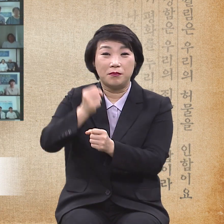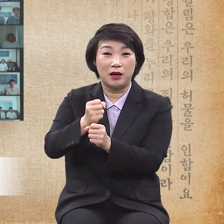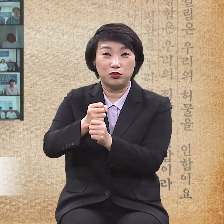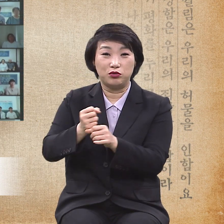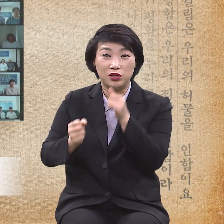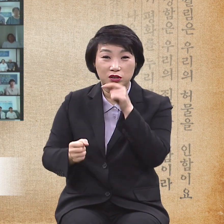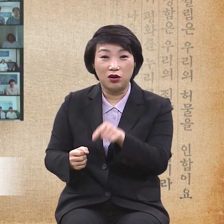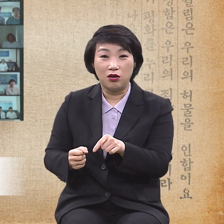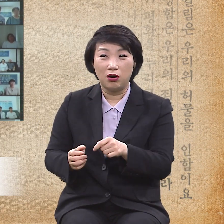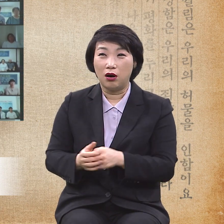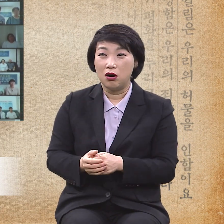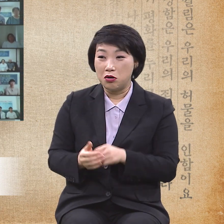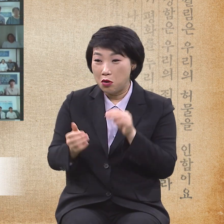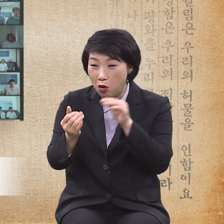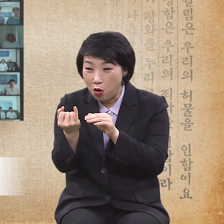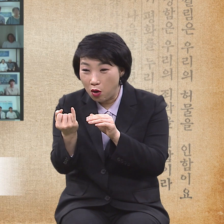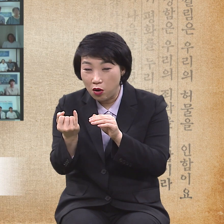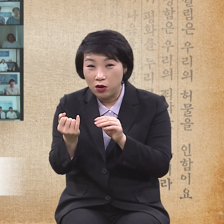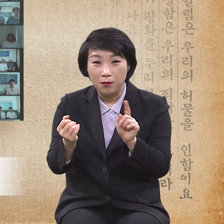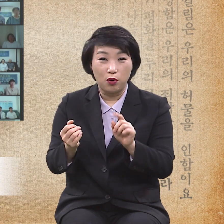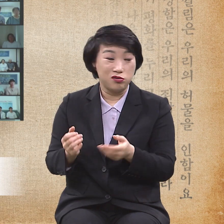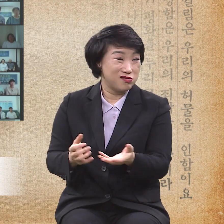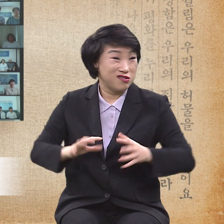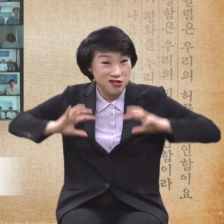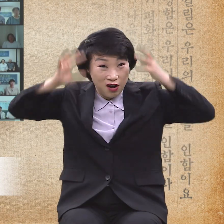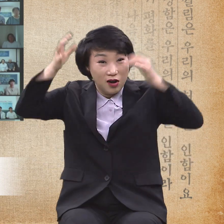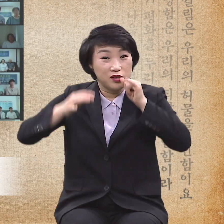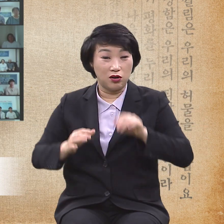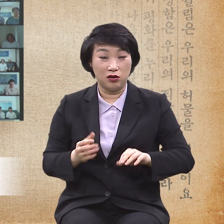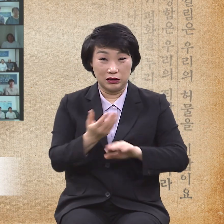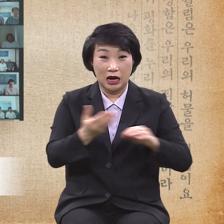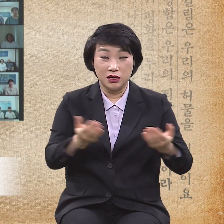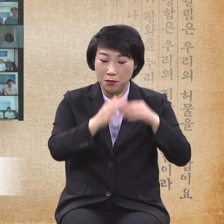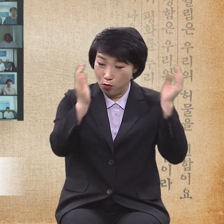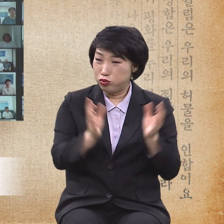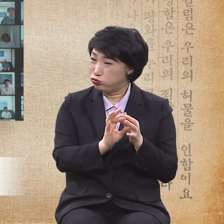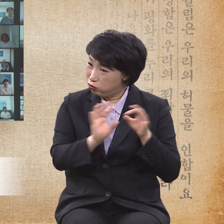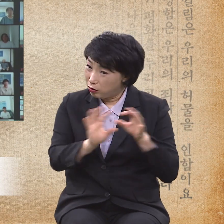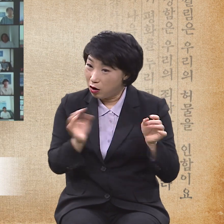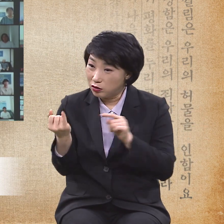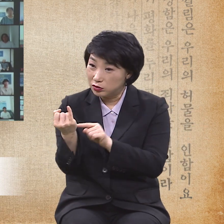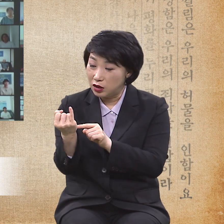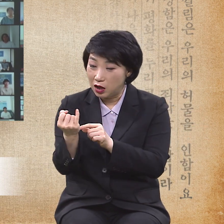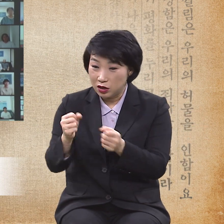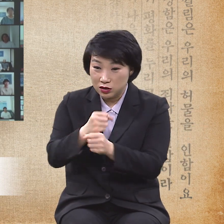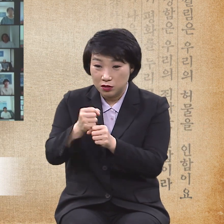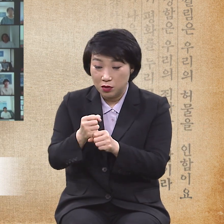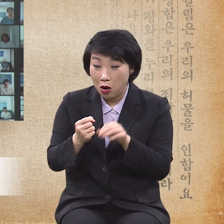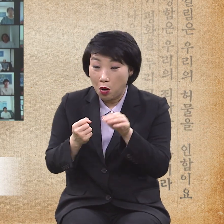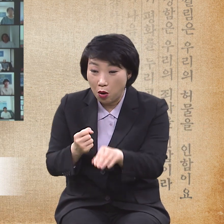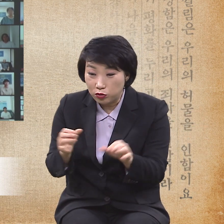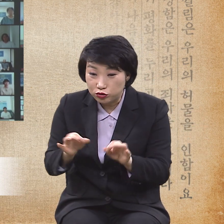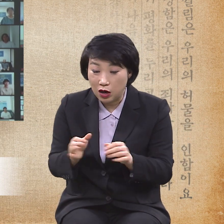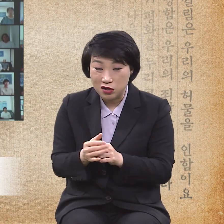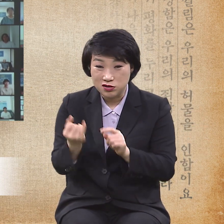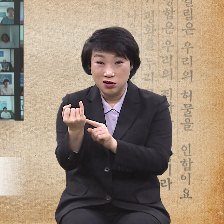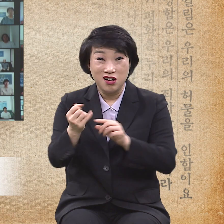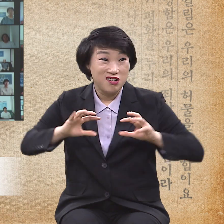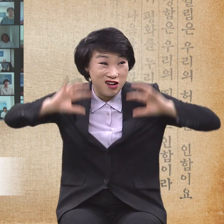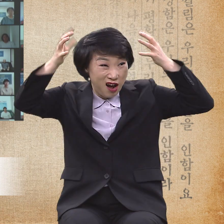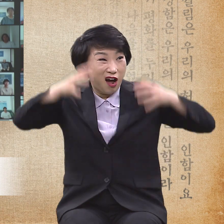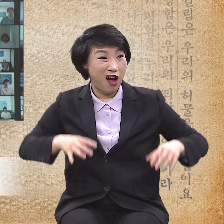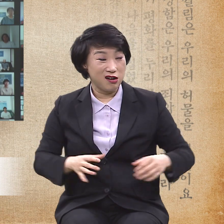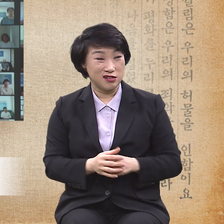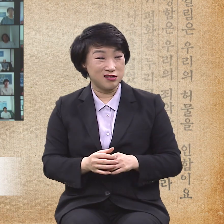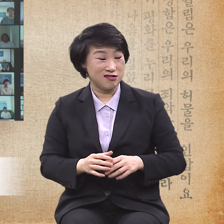당기고 이거 건드리면 절대 안 됩니다. 다른 건 다 조용한데 이것만 건드리면 막 숨지려고 덤비고 싸우고